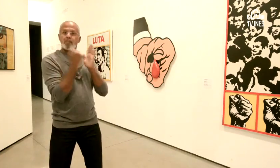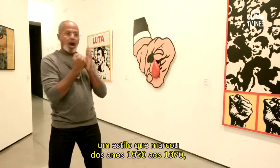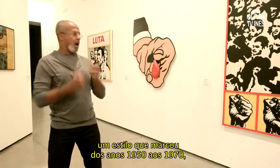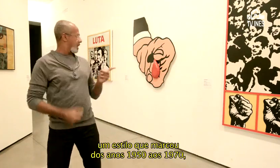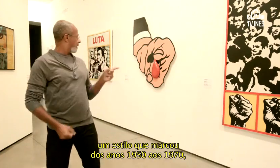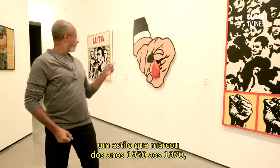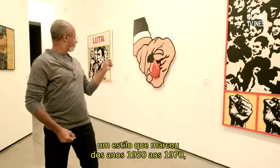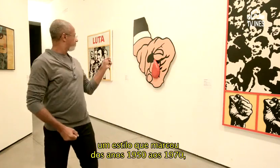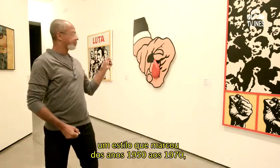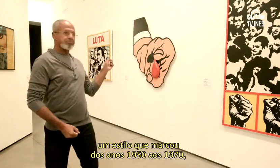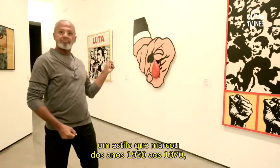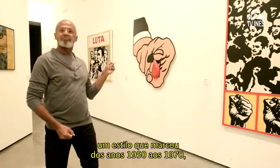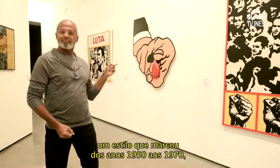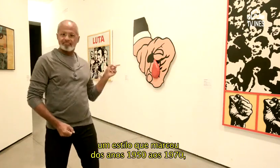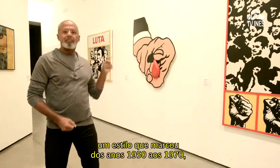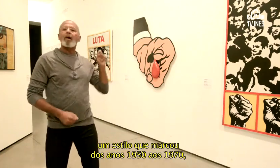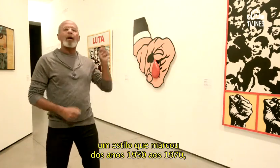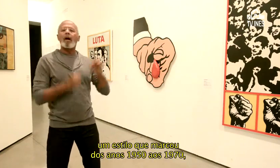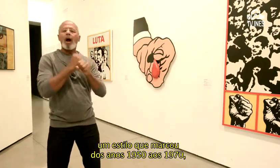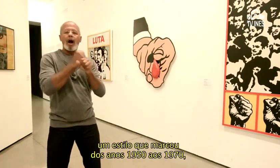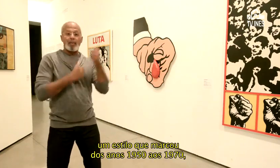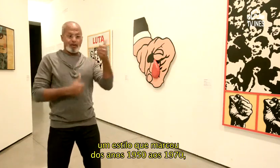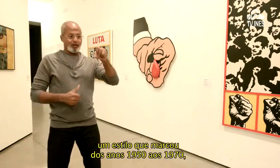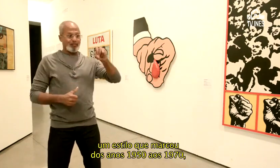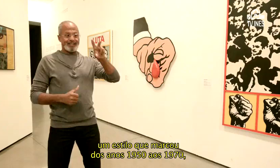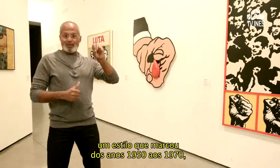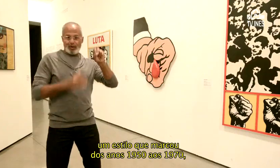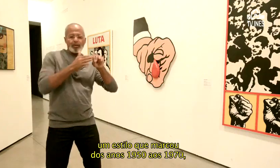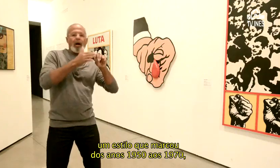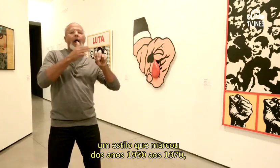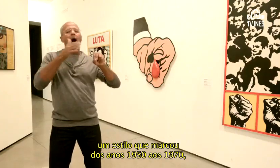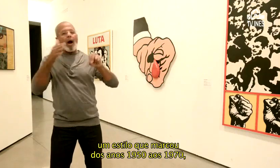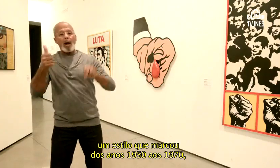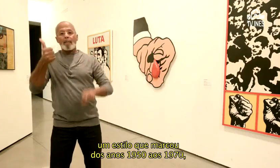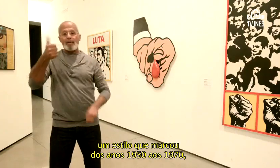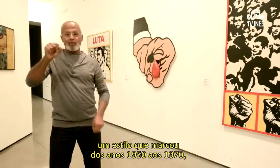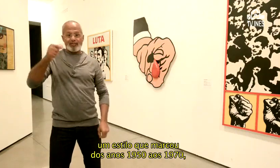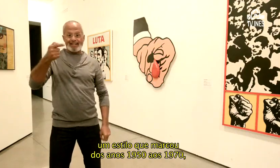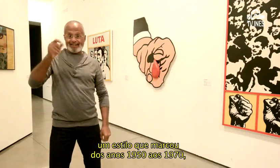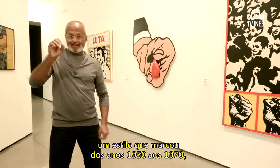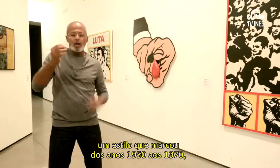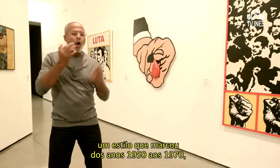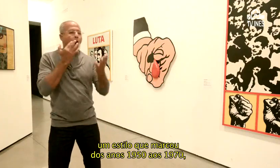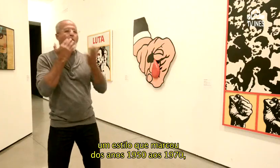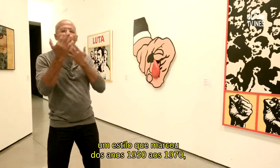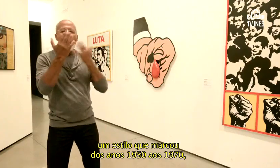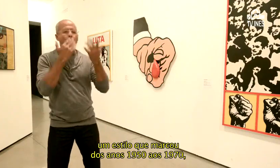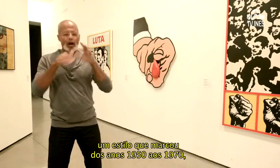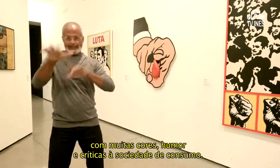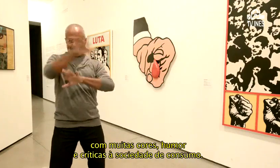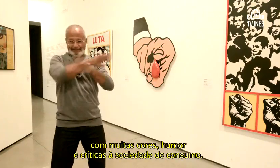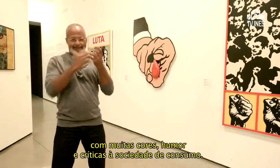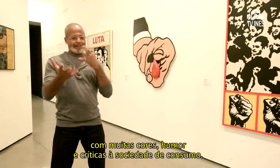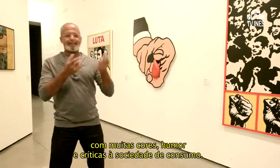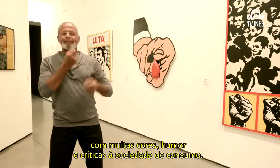Um estilo que marcou dos anos 1950 aos 1970, com muitas